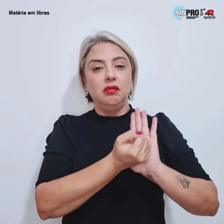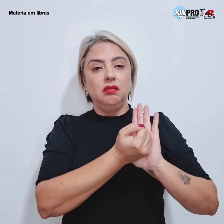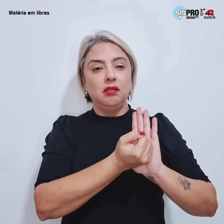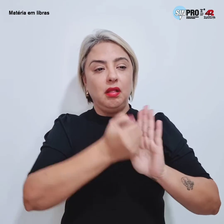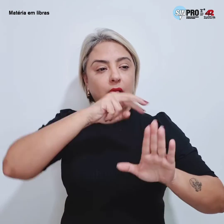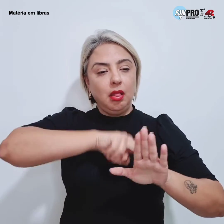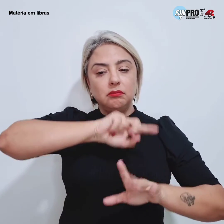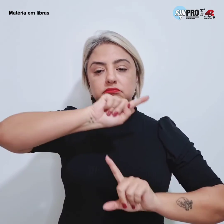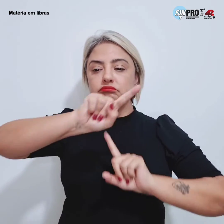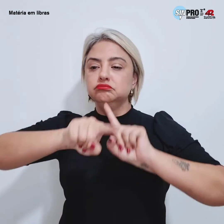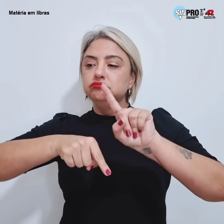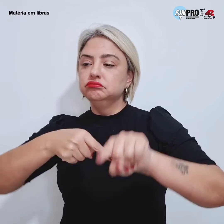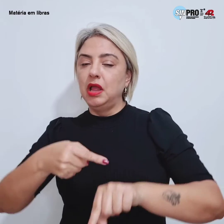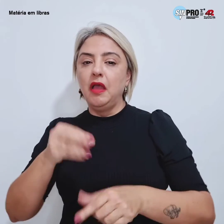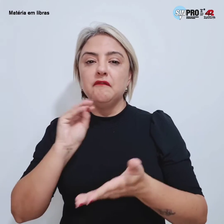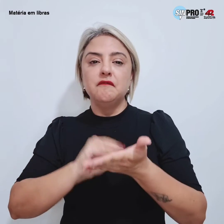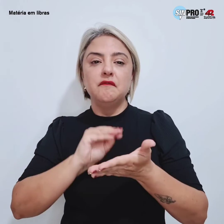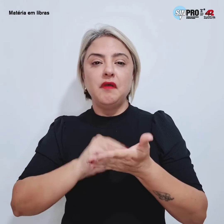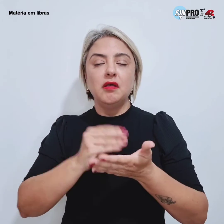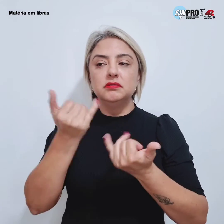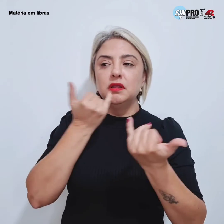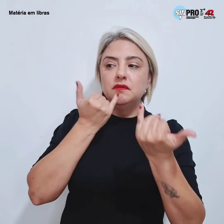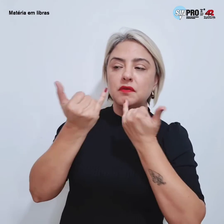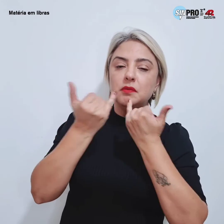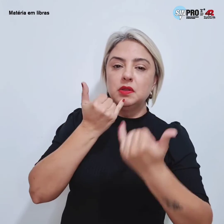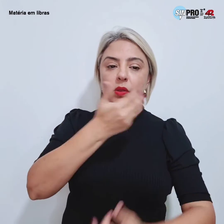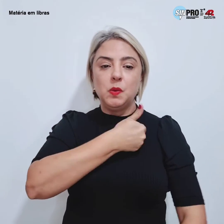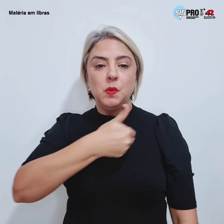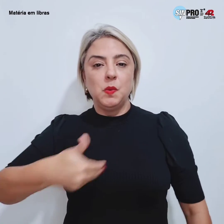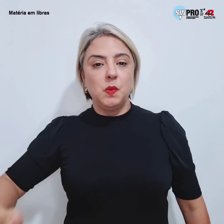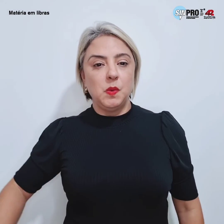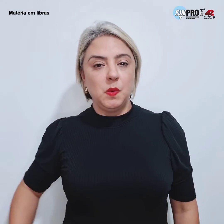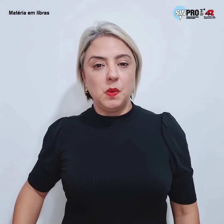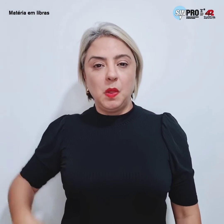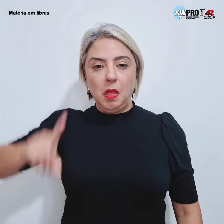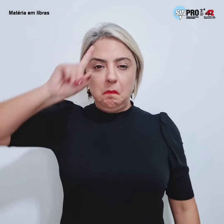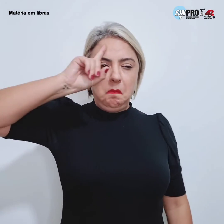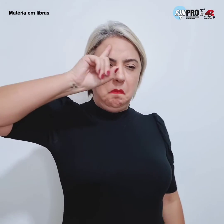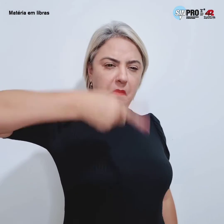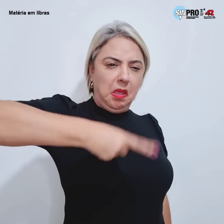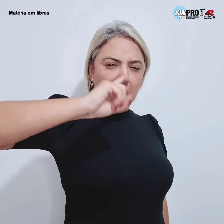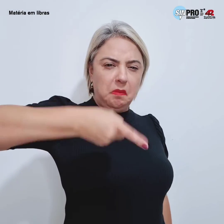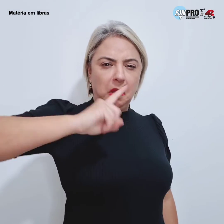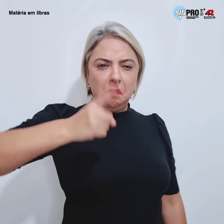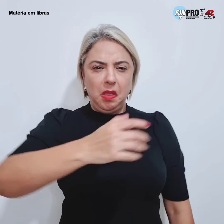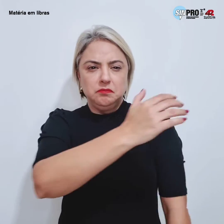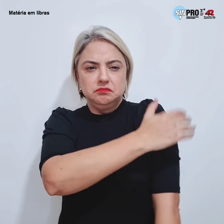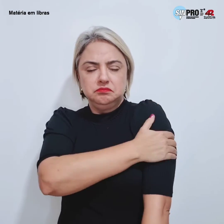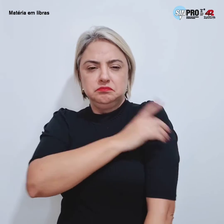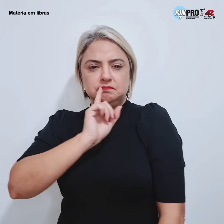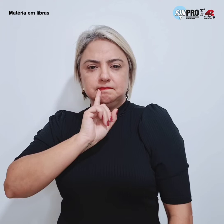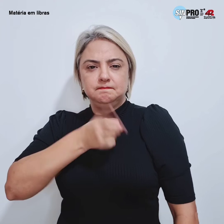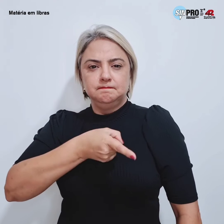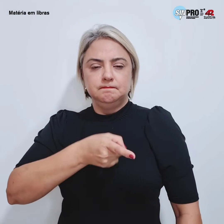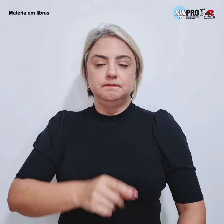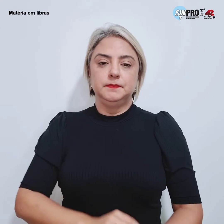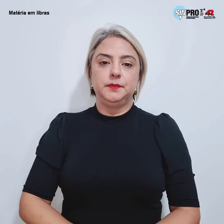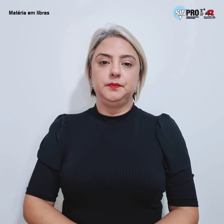e emplaca, como um trampolim da desinformação, o governo de ditadores e